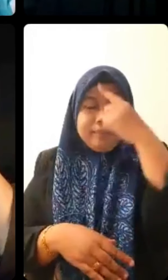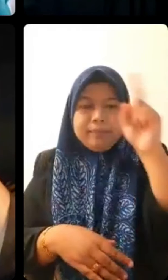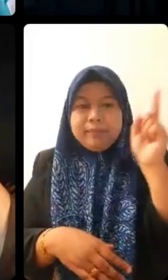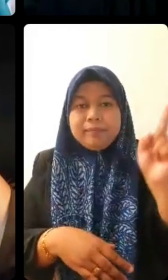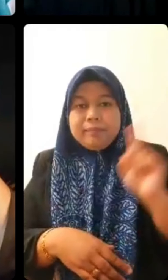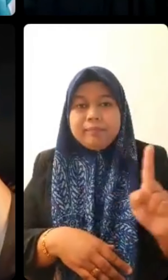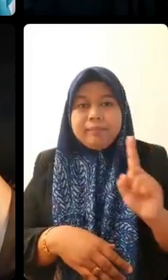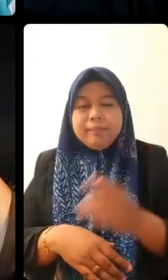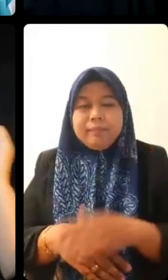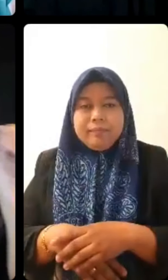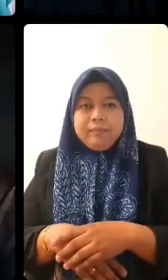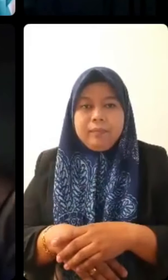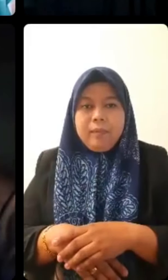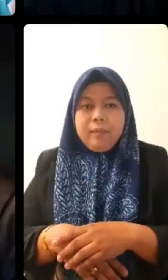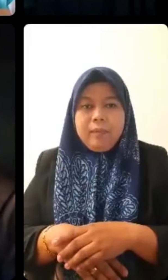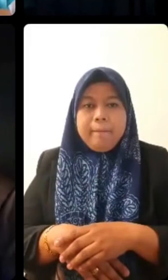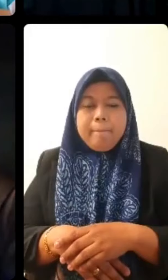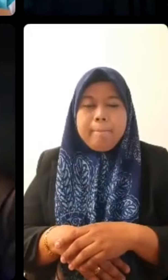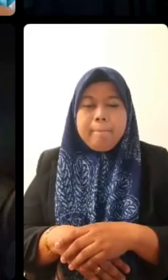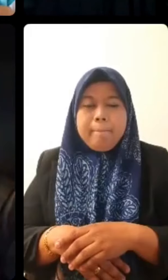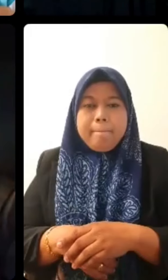Soalannya adalah,